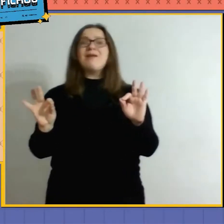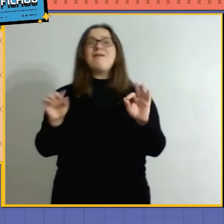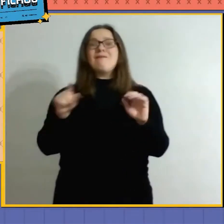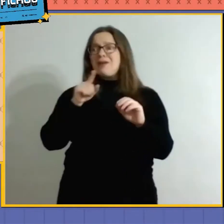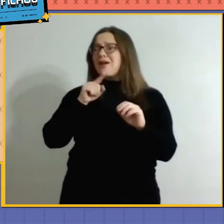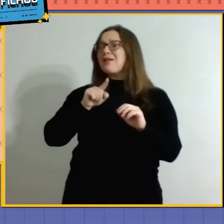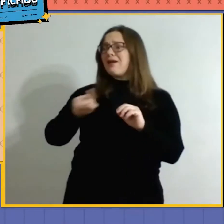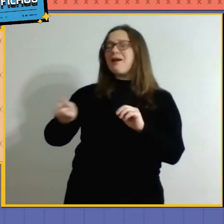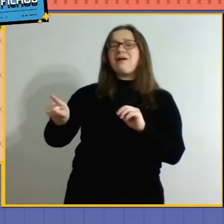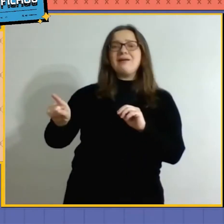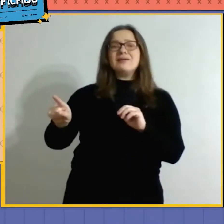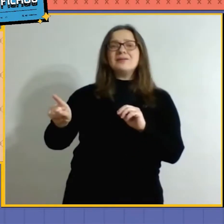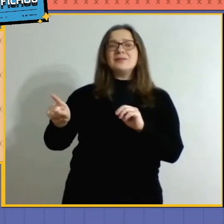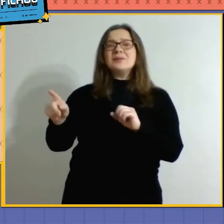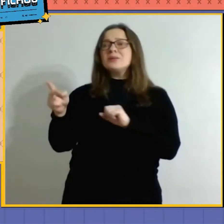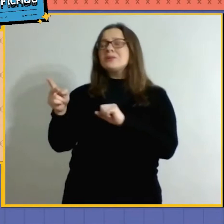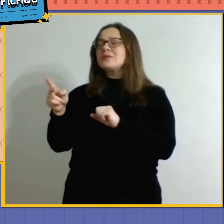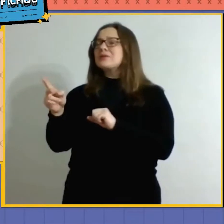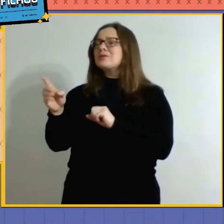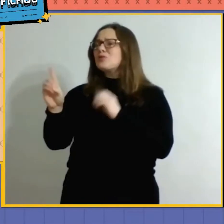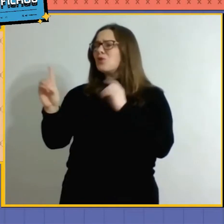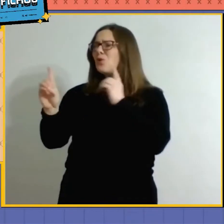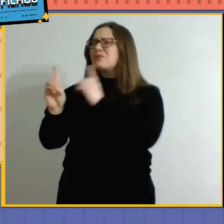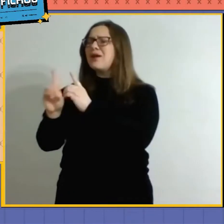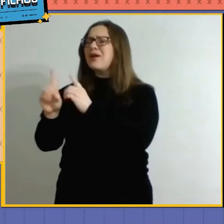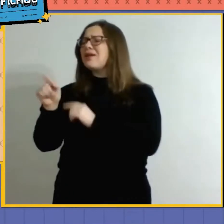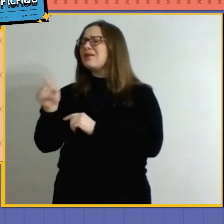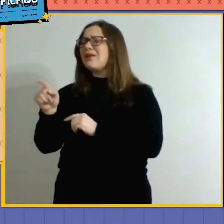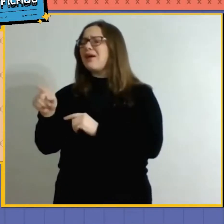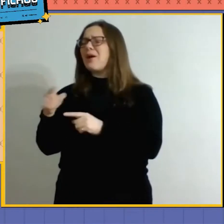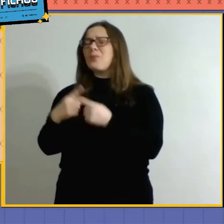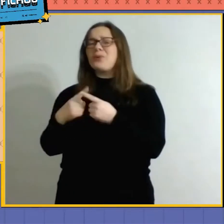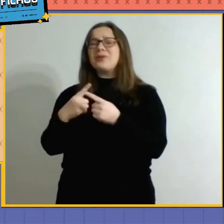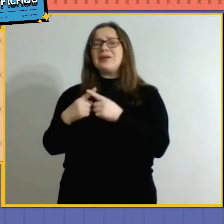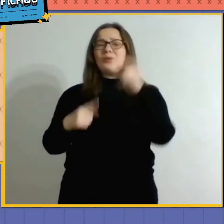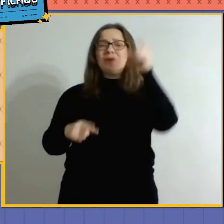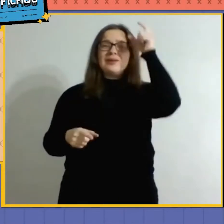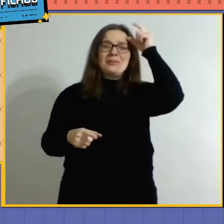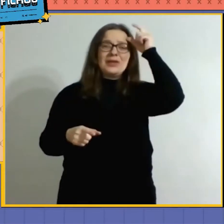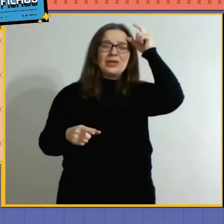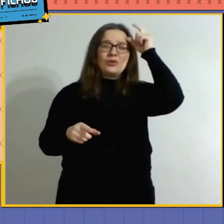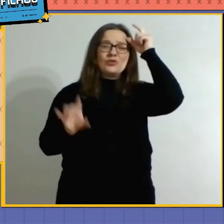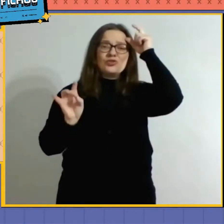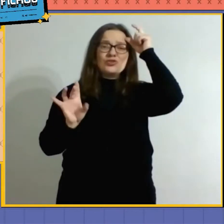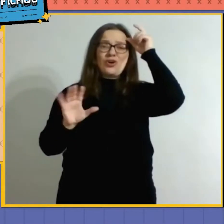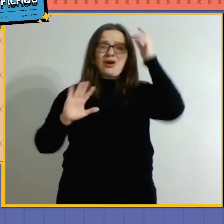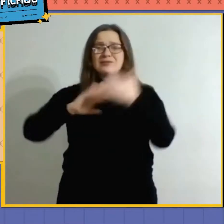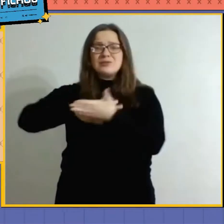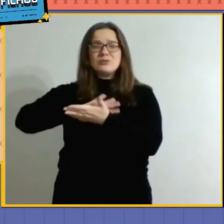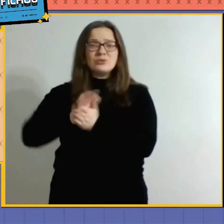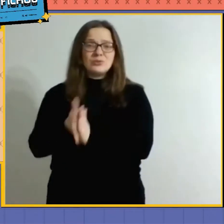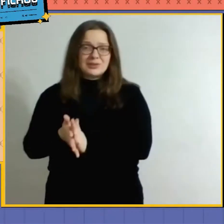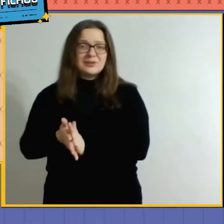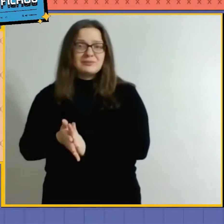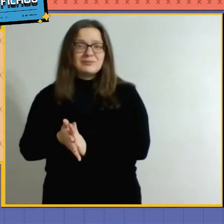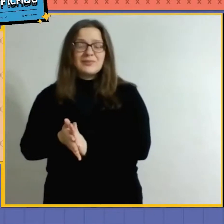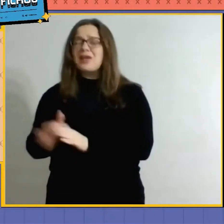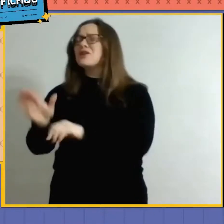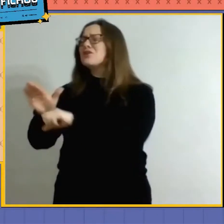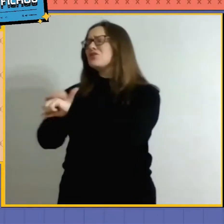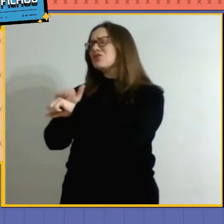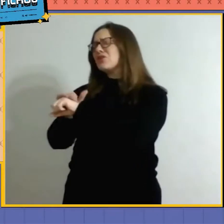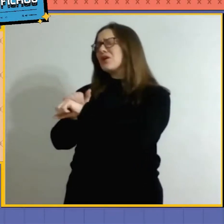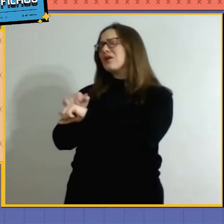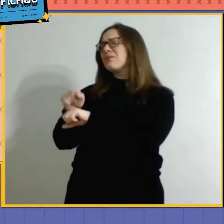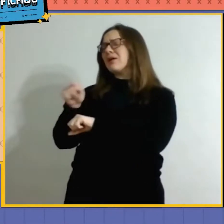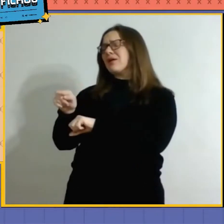semi-mortos o campo de batalha o inimigo quer matar esses adolescentes lembre-se deles traga-os de volta tá Ore por eles e